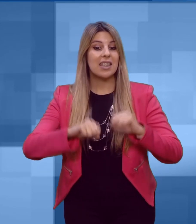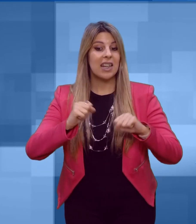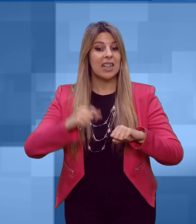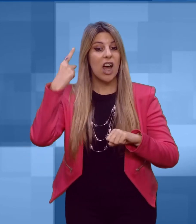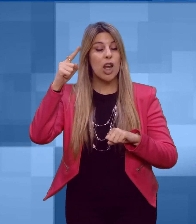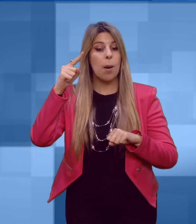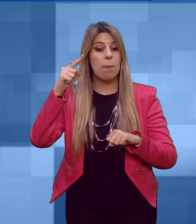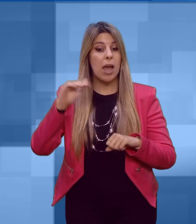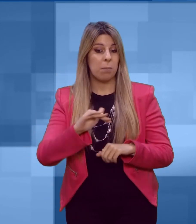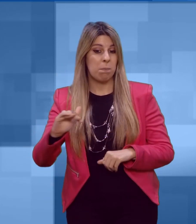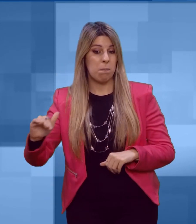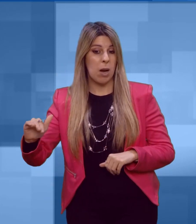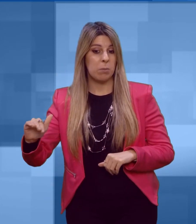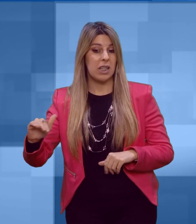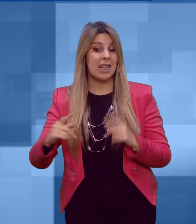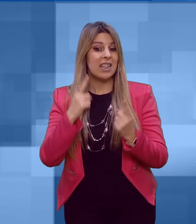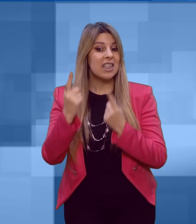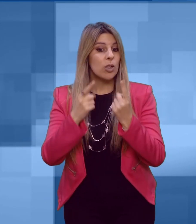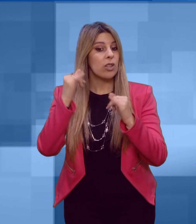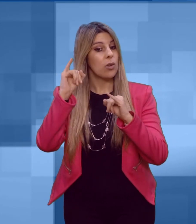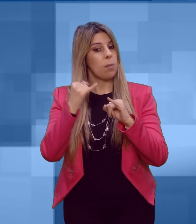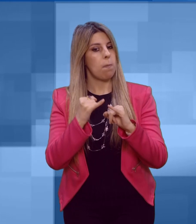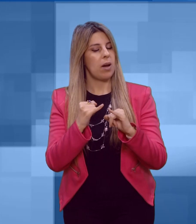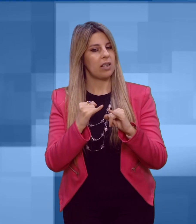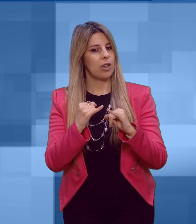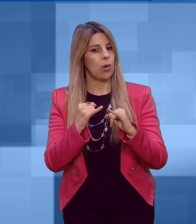in condizioni di particolare vulnerabilità sociale.